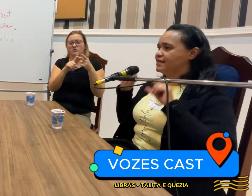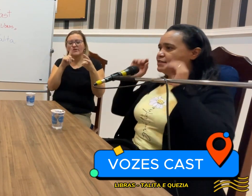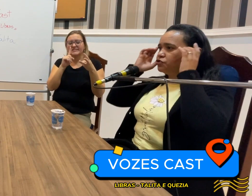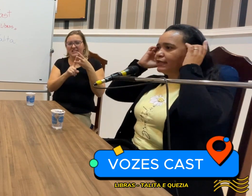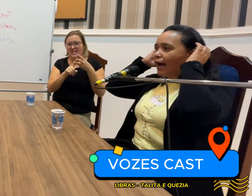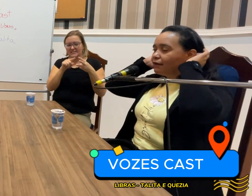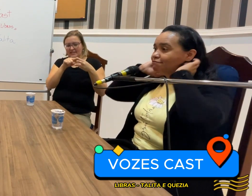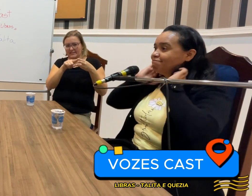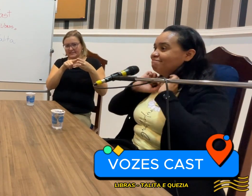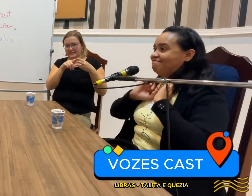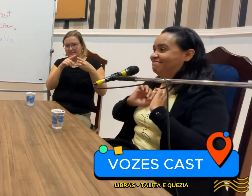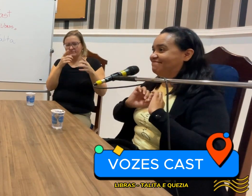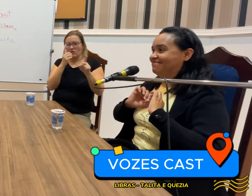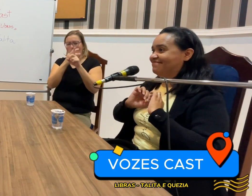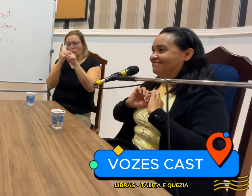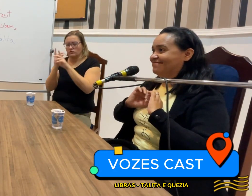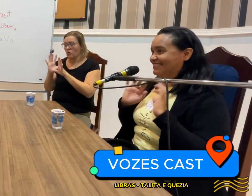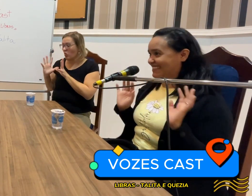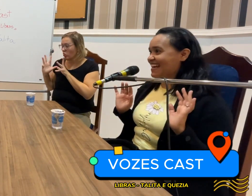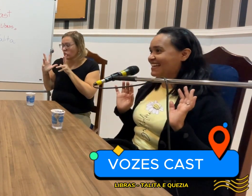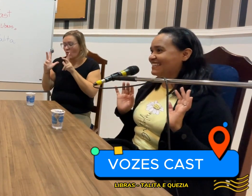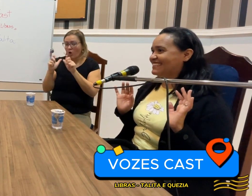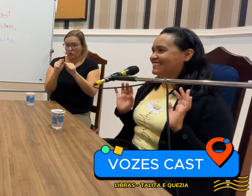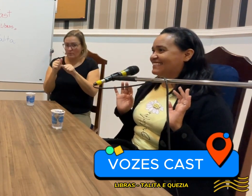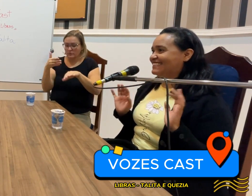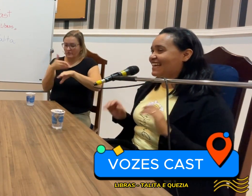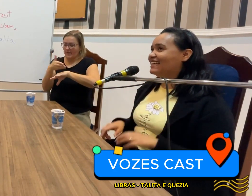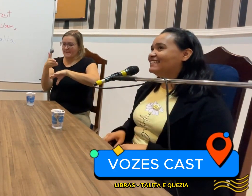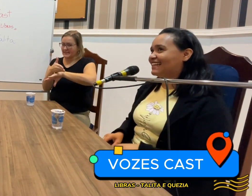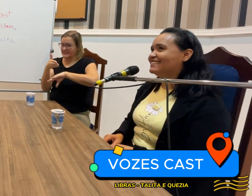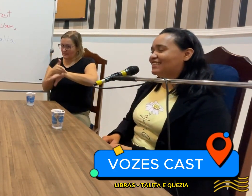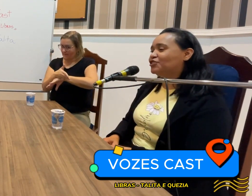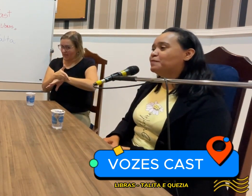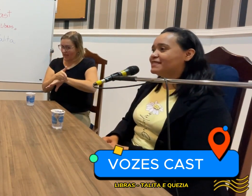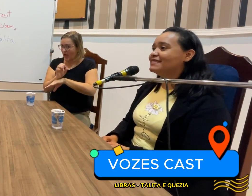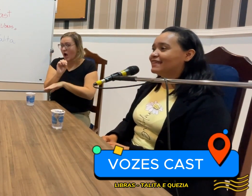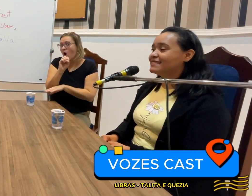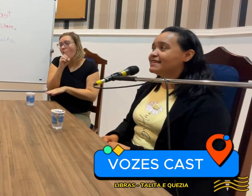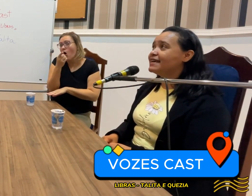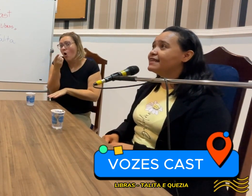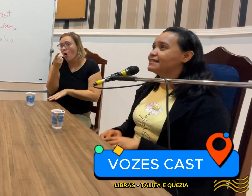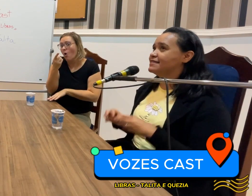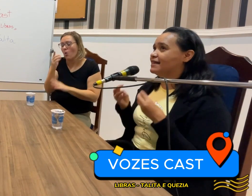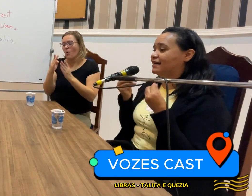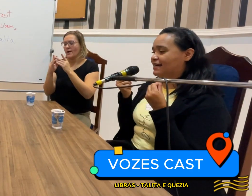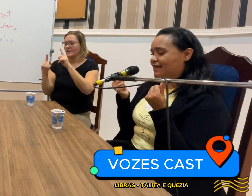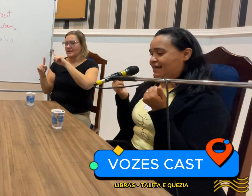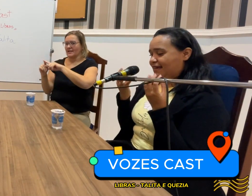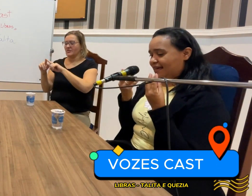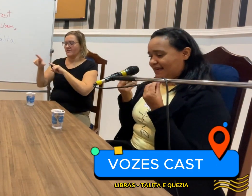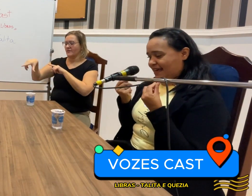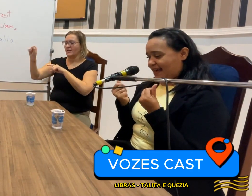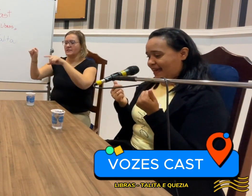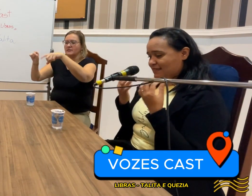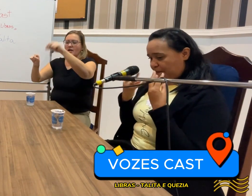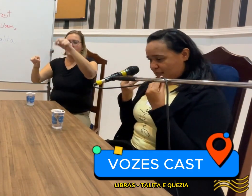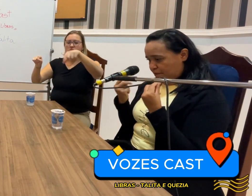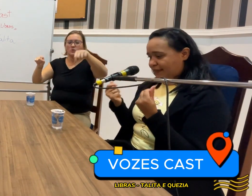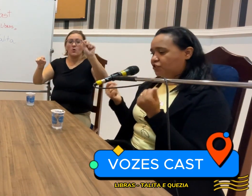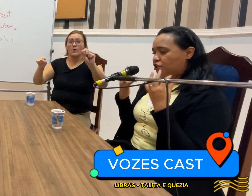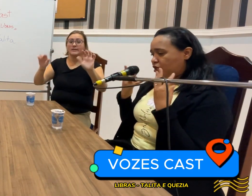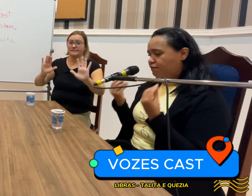gente vai selecionar. Sim. Né? Uau, a gente precisa trazer